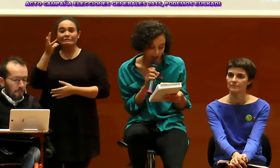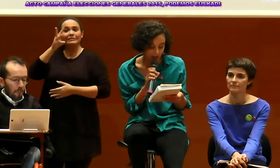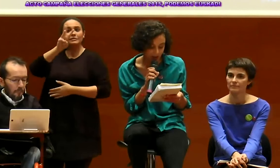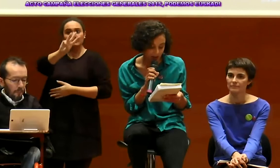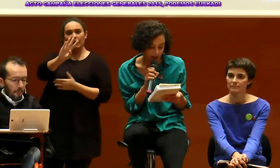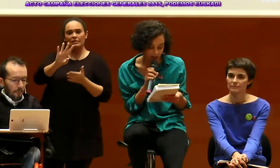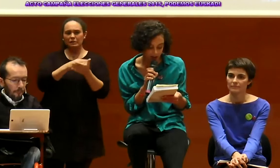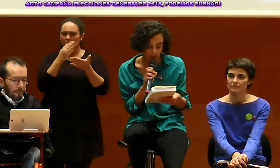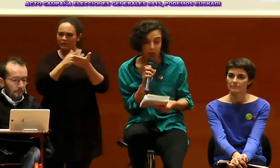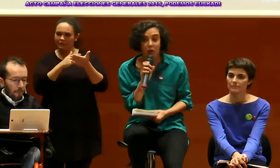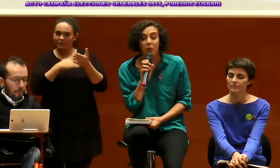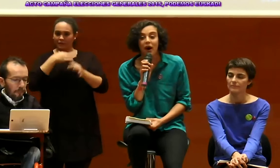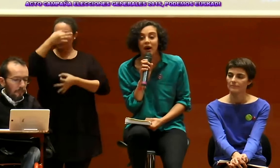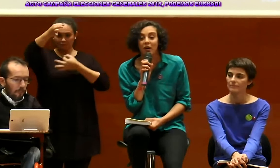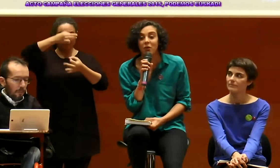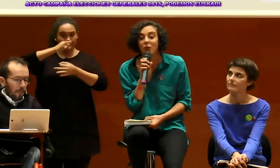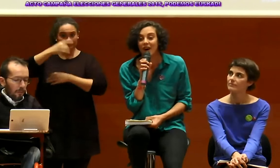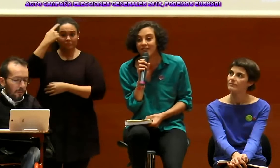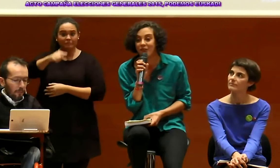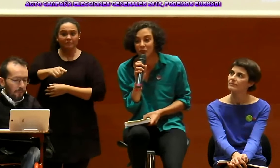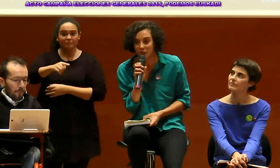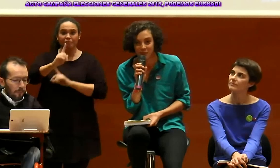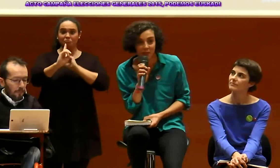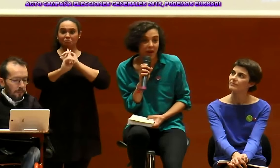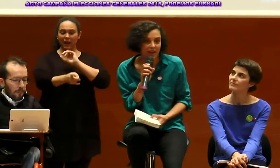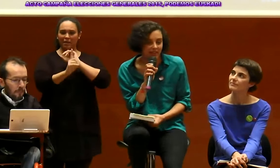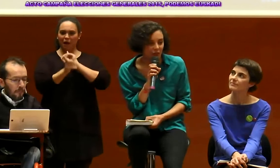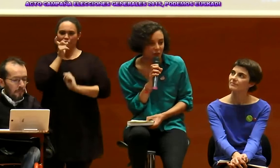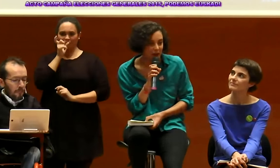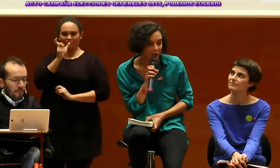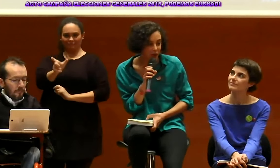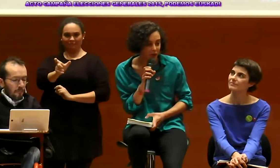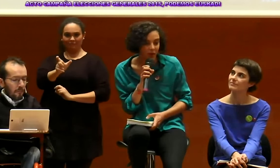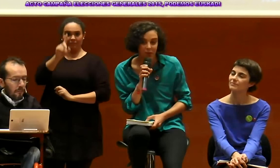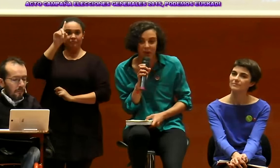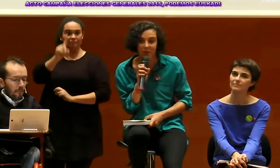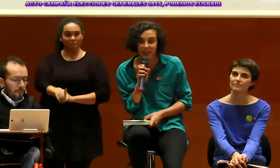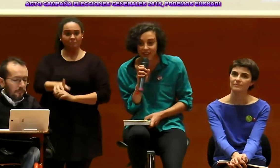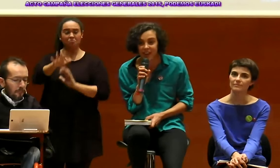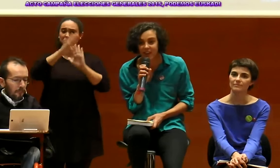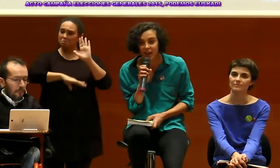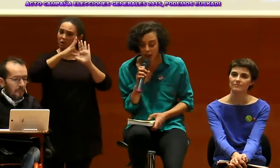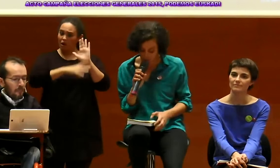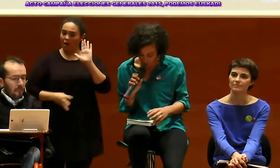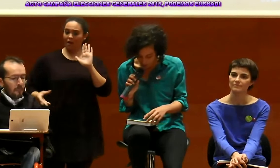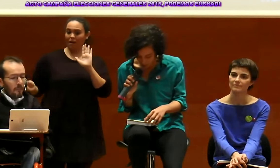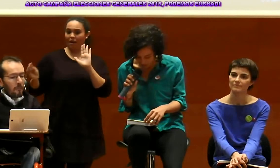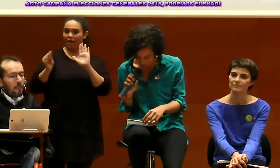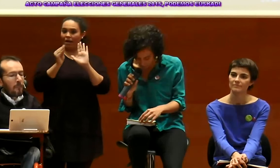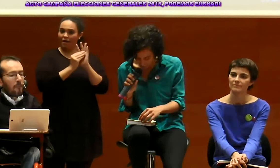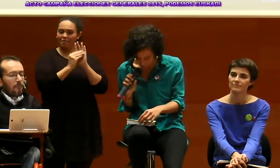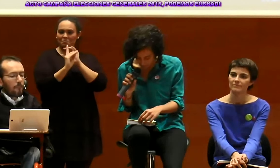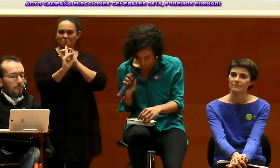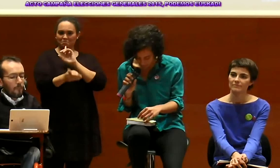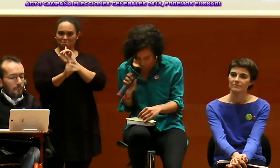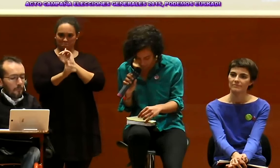380. neurrian, ba, Bilbo jartzen du. Bai, estatu mailako programa batean, Bilbo jartzen